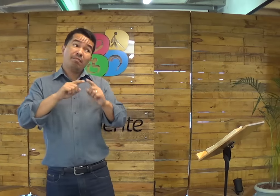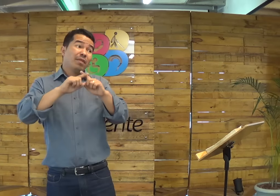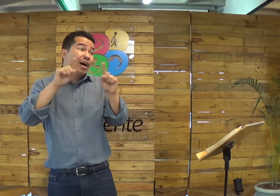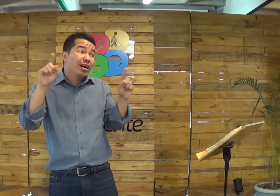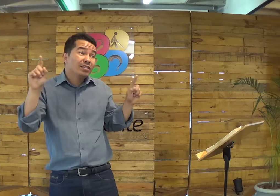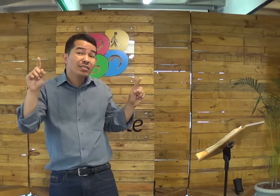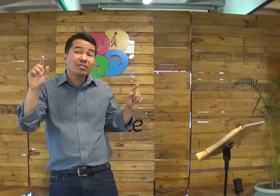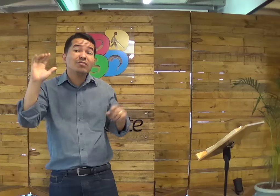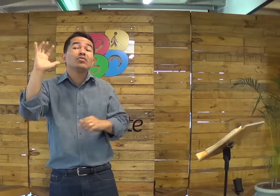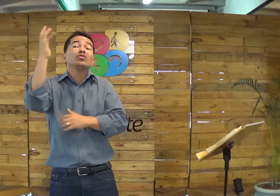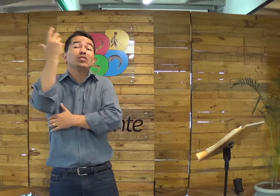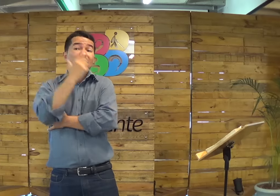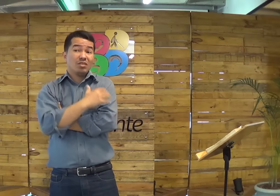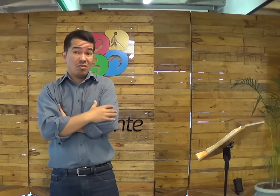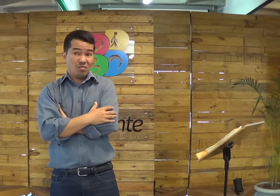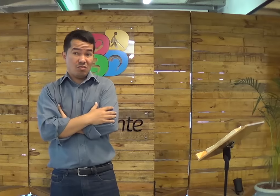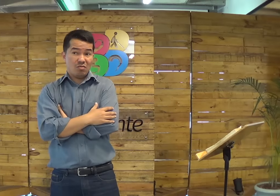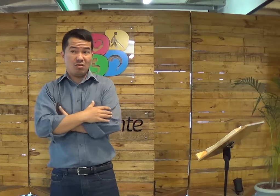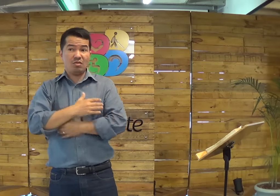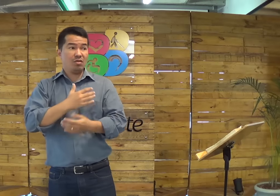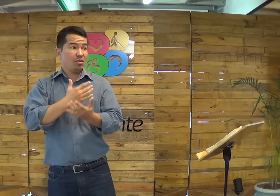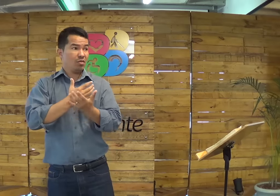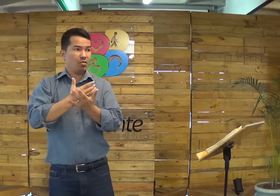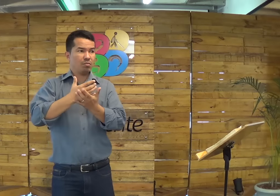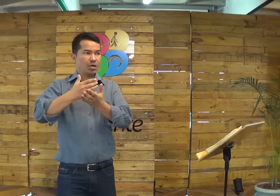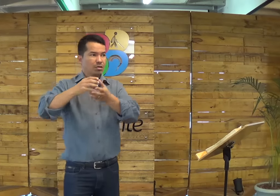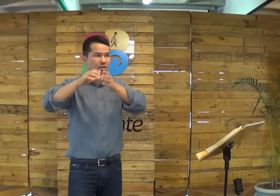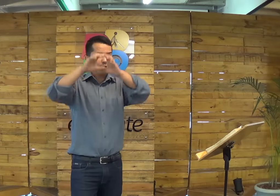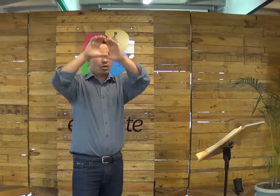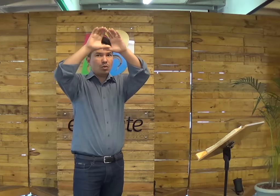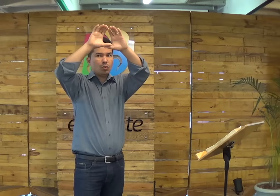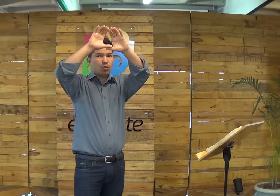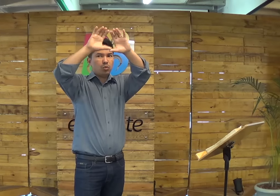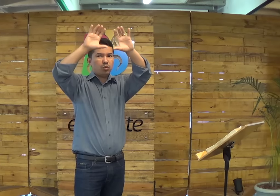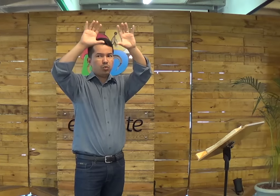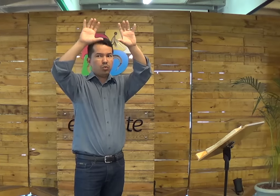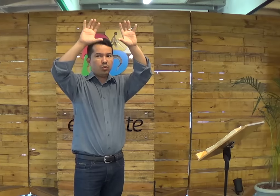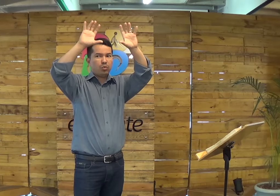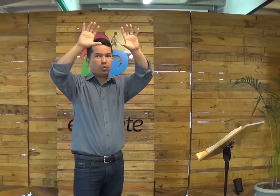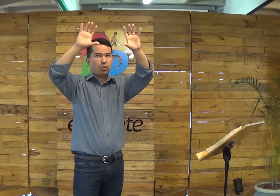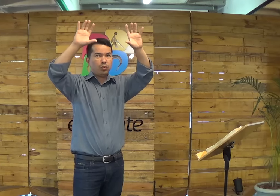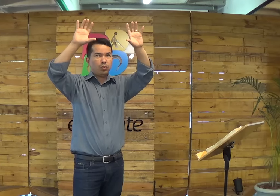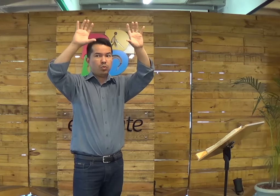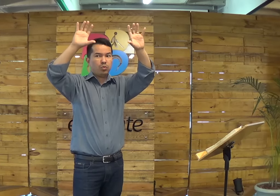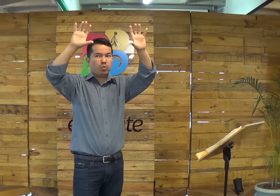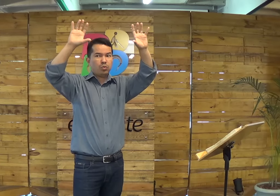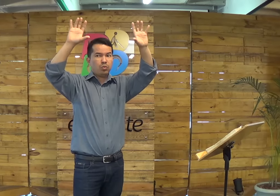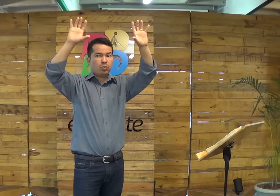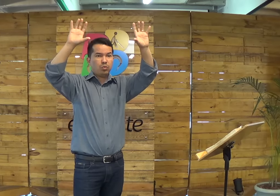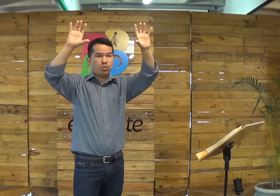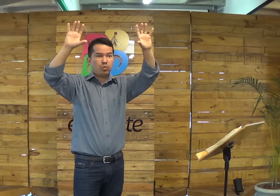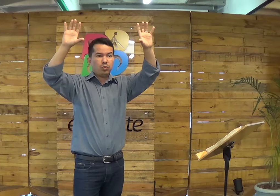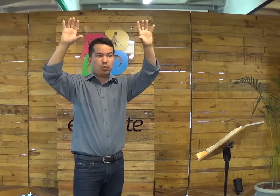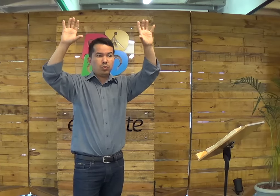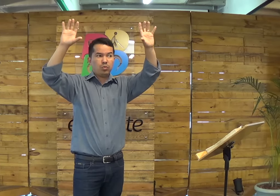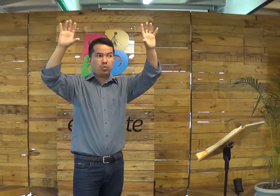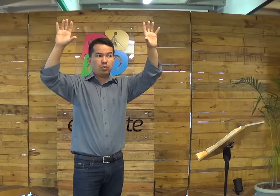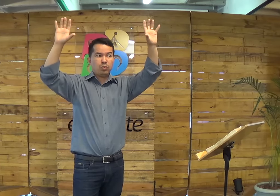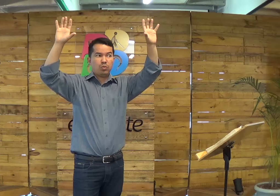próximo mas o que que aconteceu começou o céu ó as